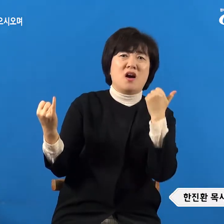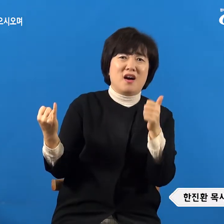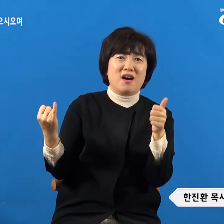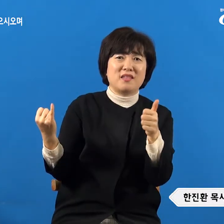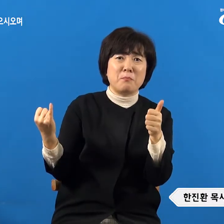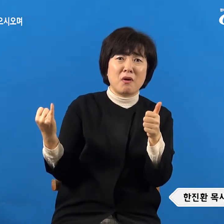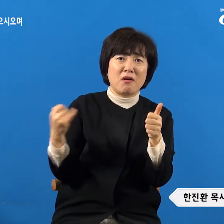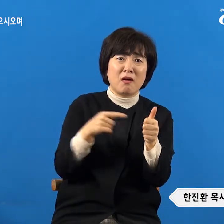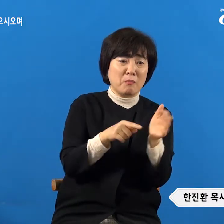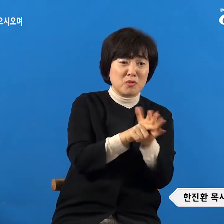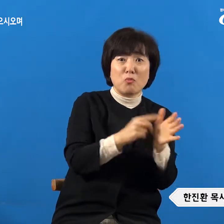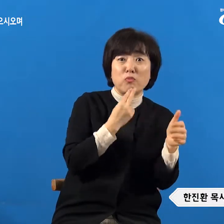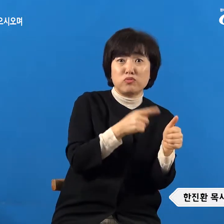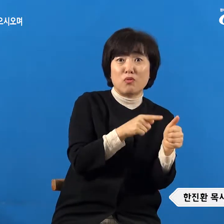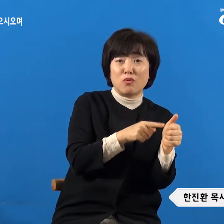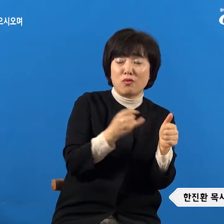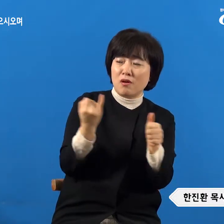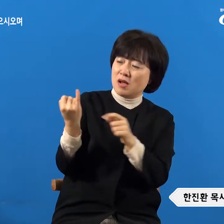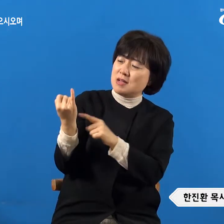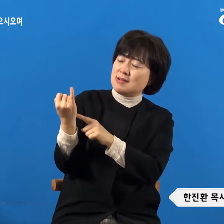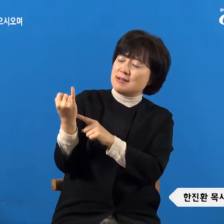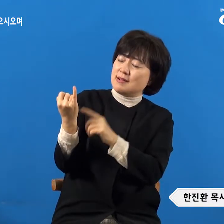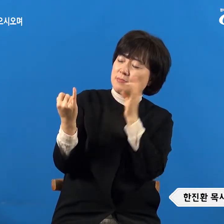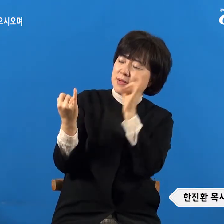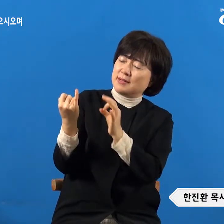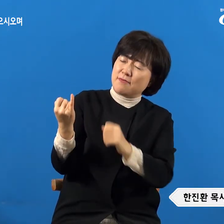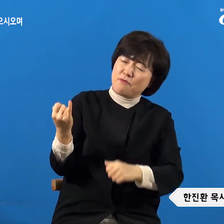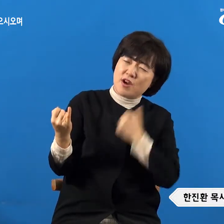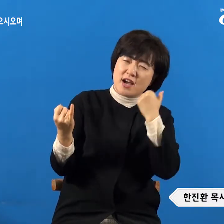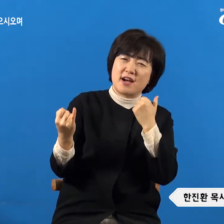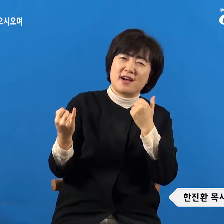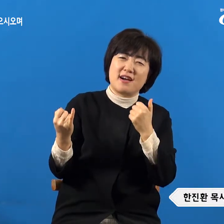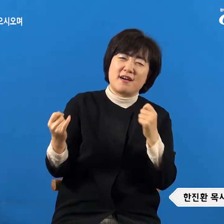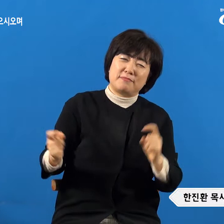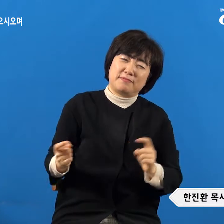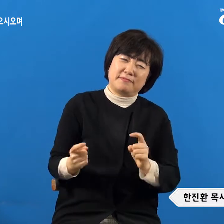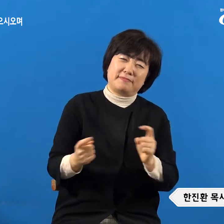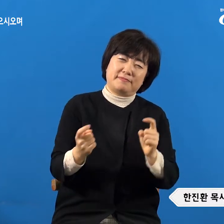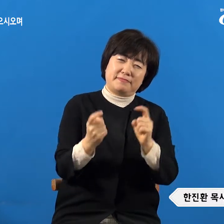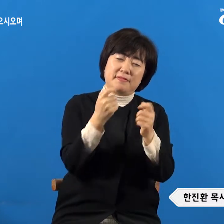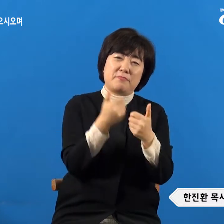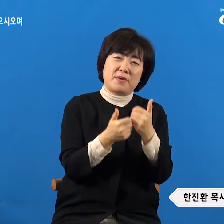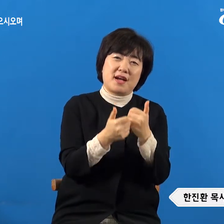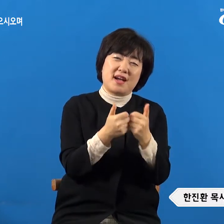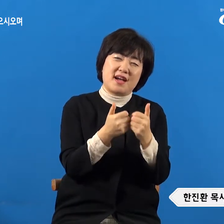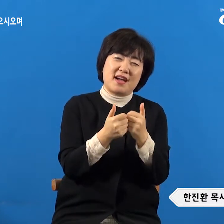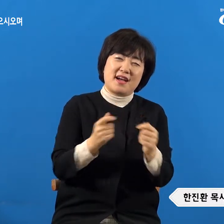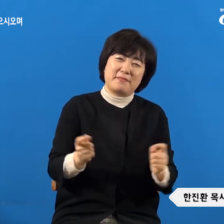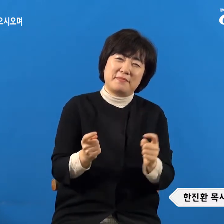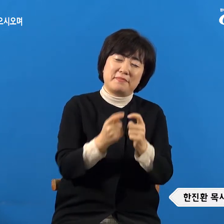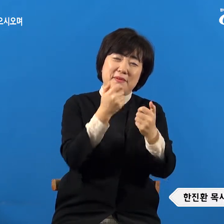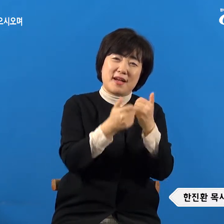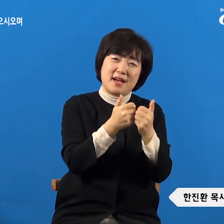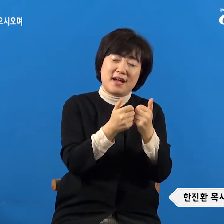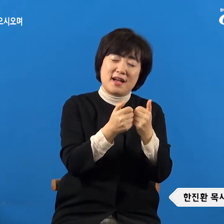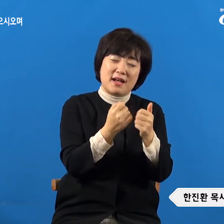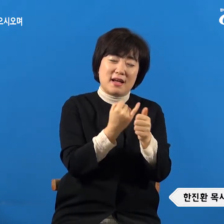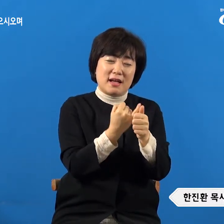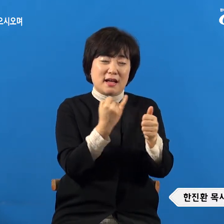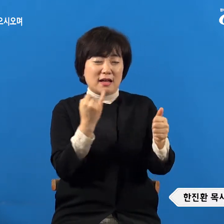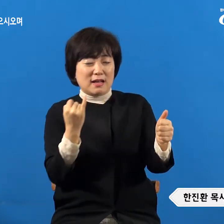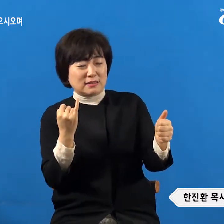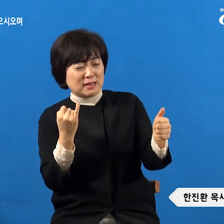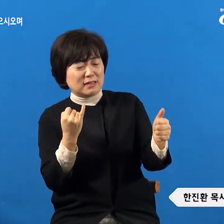없습니다. 가정의 불화가 심각하게 됐습니다. 또 아내는 그런 상황에 고민을